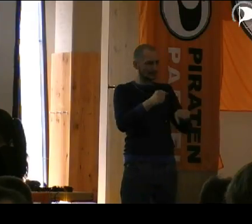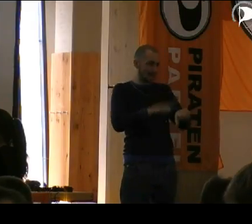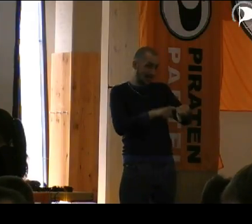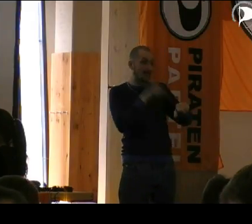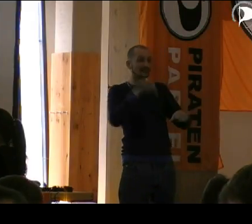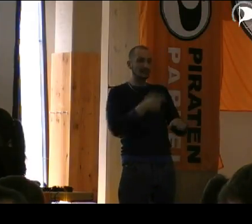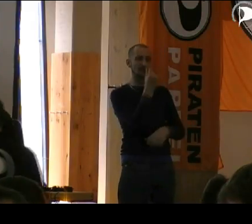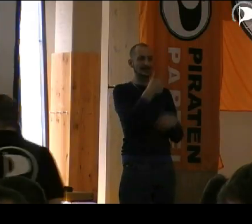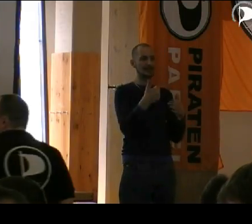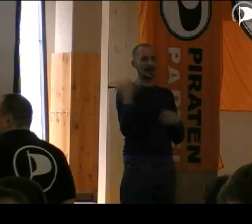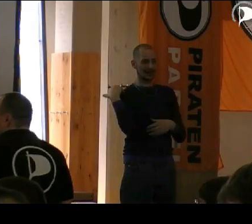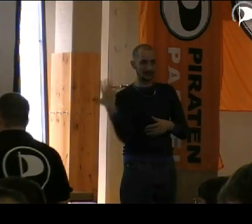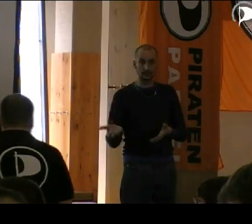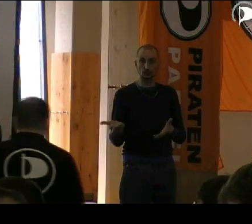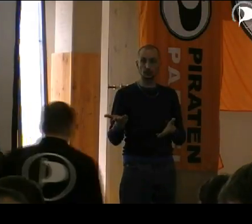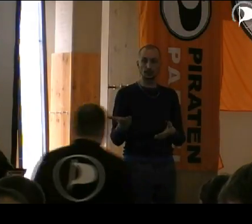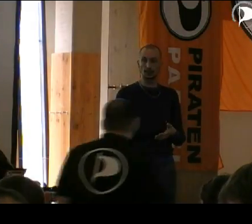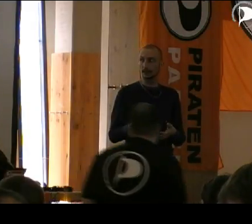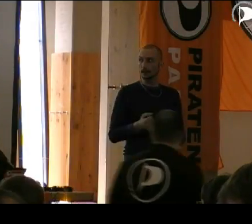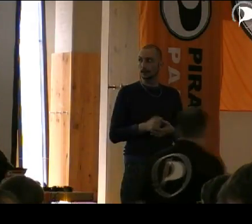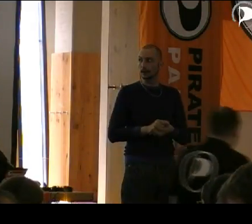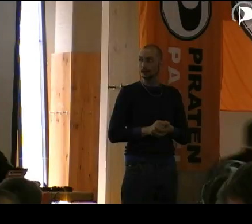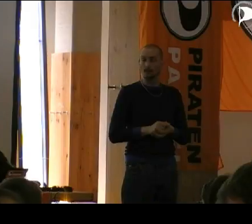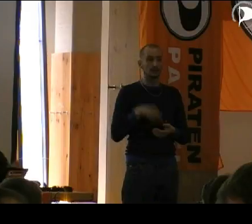finanziell entlastet nach dem bericht von